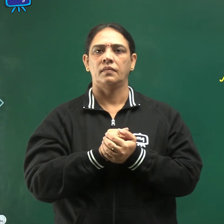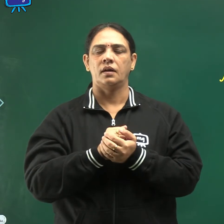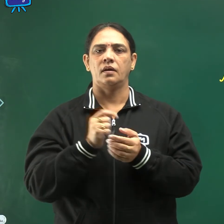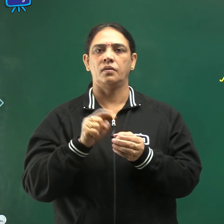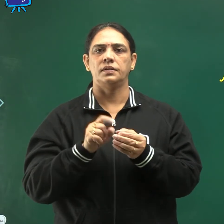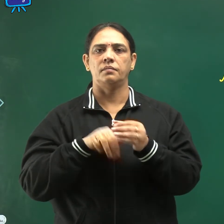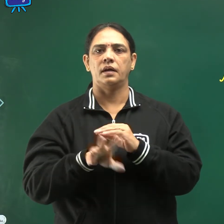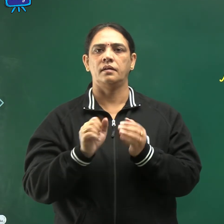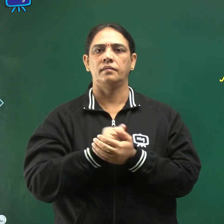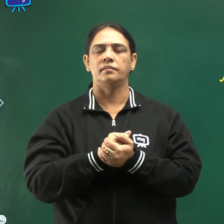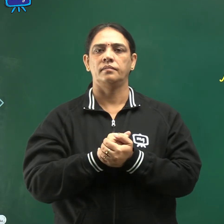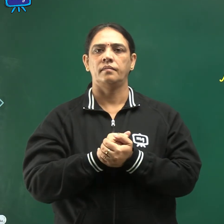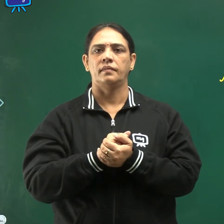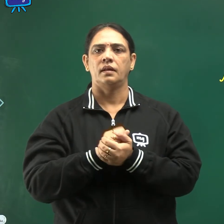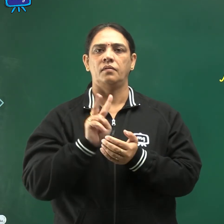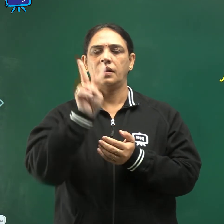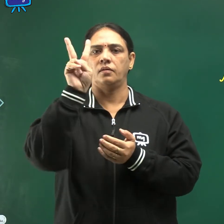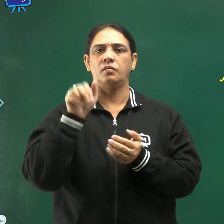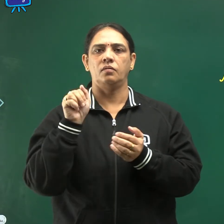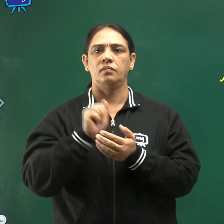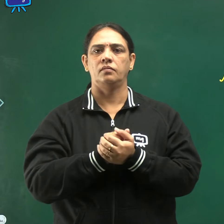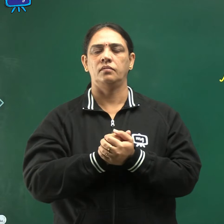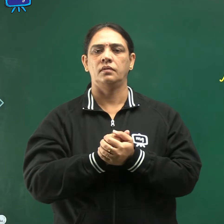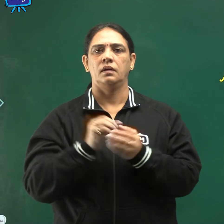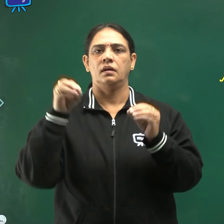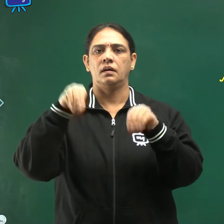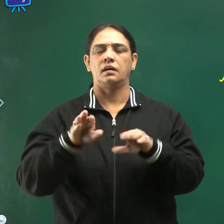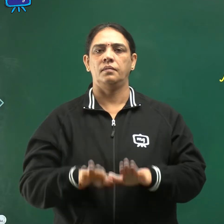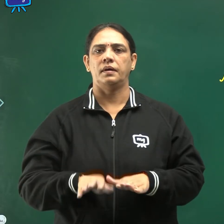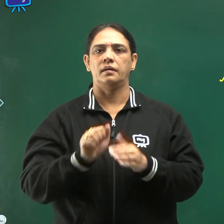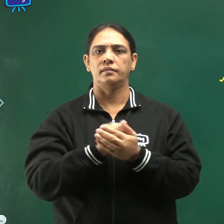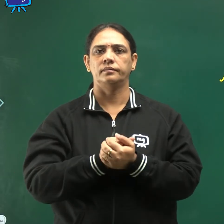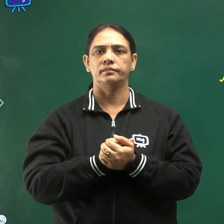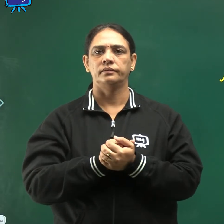में इन मानों को रखने पर